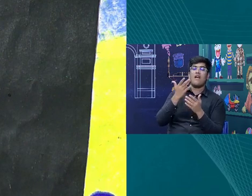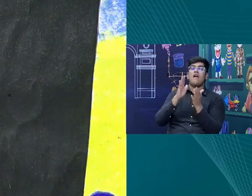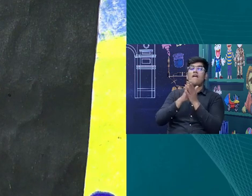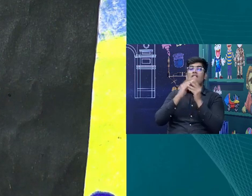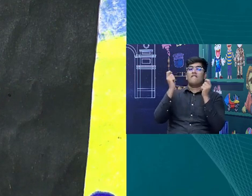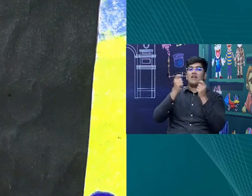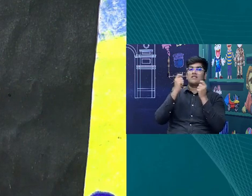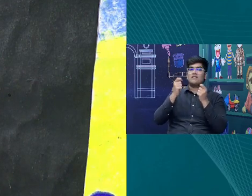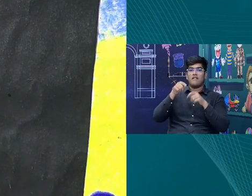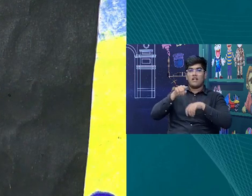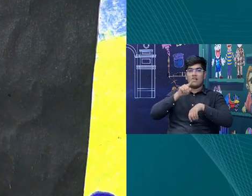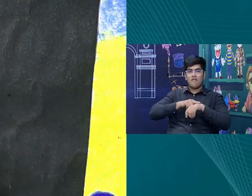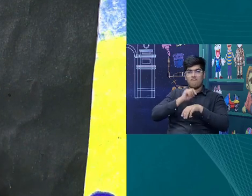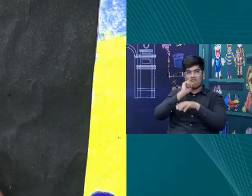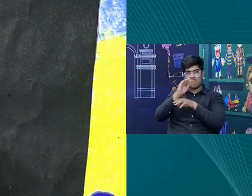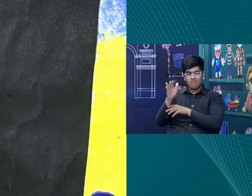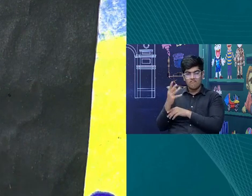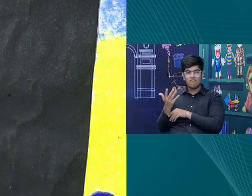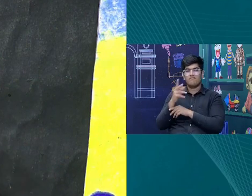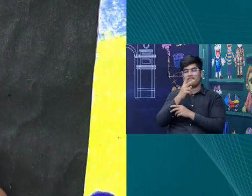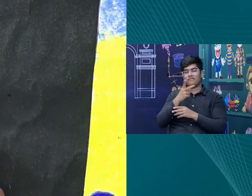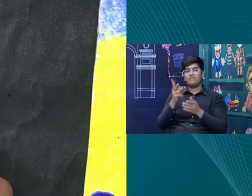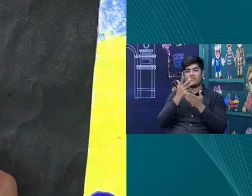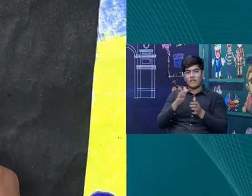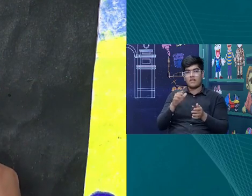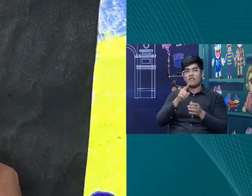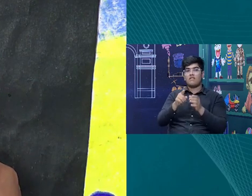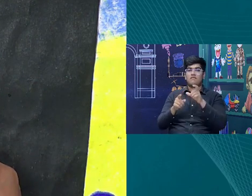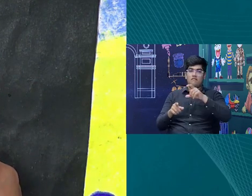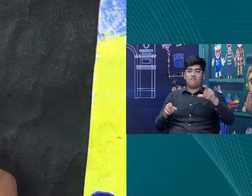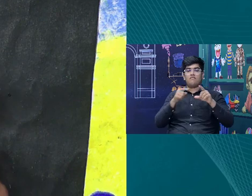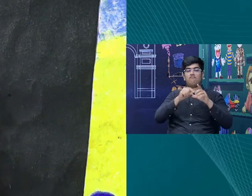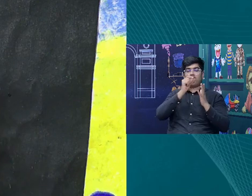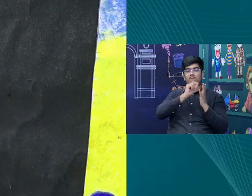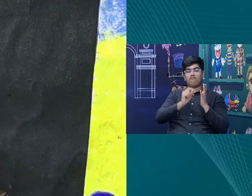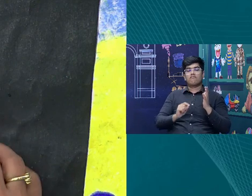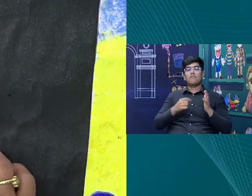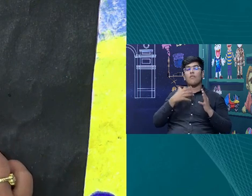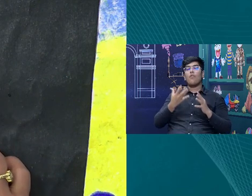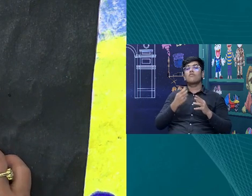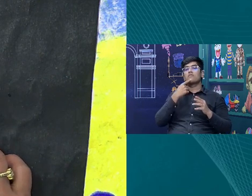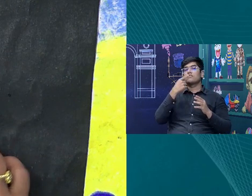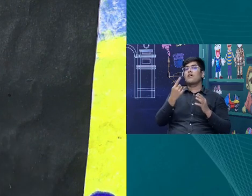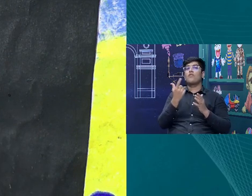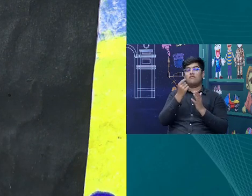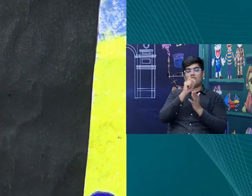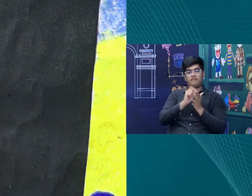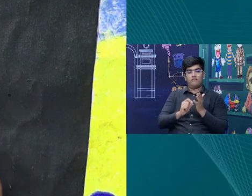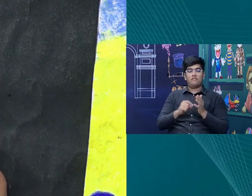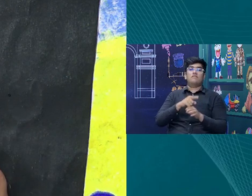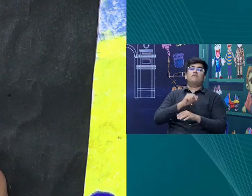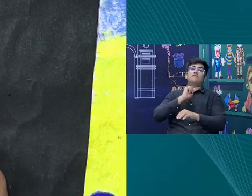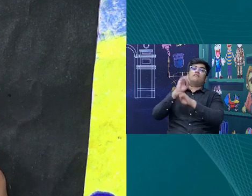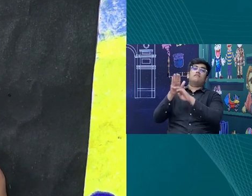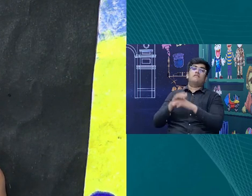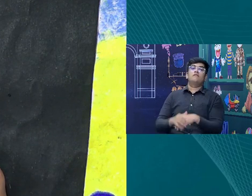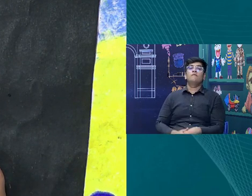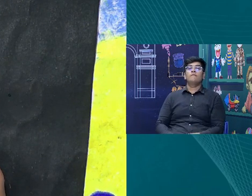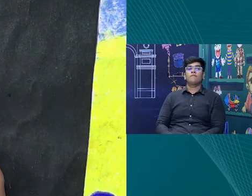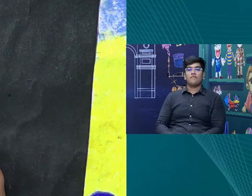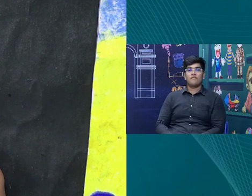तो च्पवाते हैं ये खरीगते हैं और फिर उनके अंदर कोई भी संदेश देकर आप देखें इसमें यह आया हुआ है इसमें